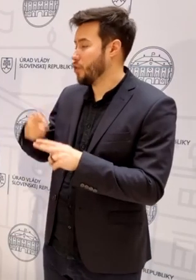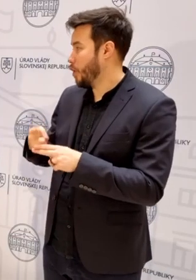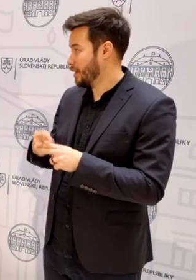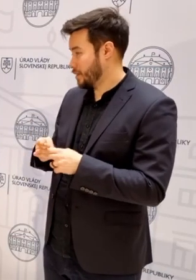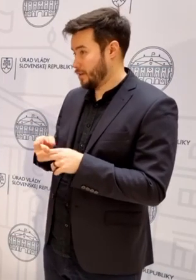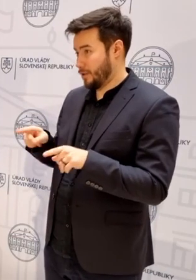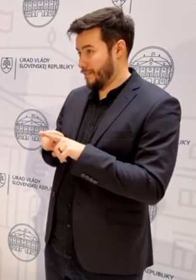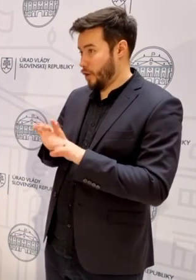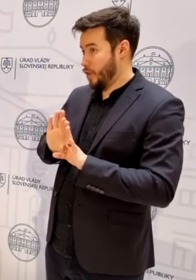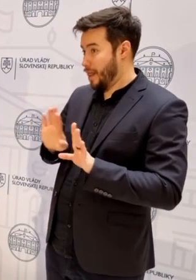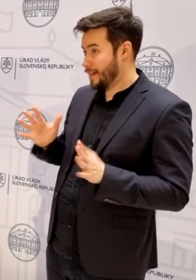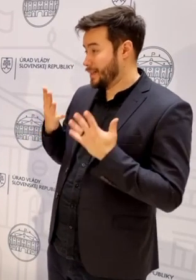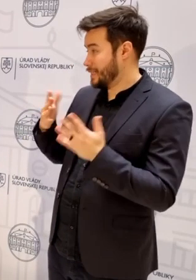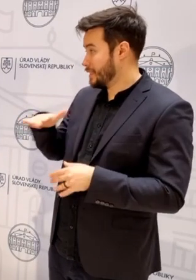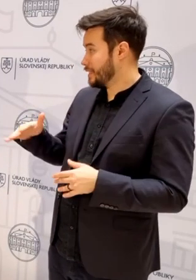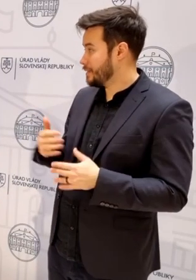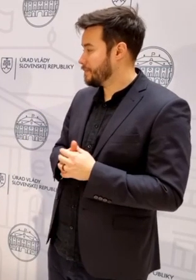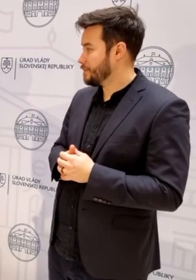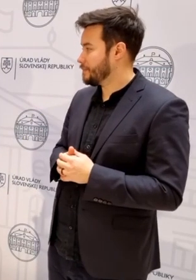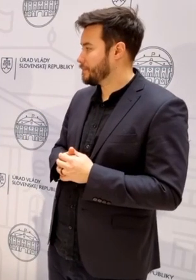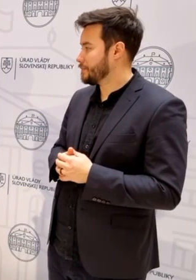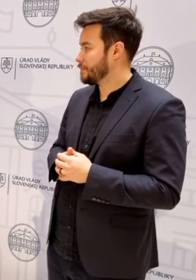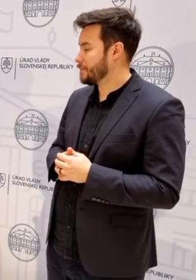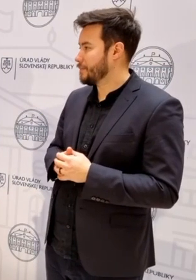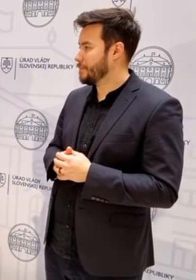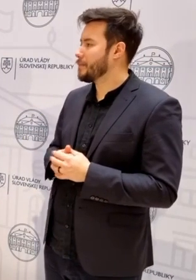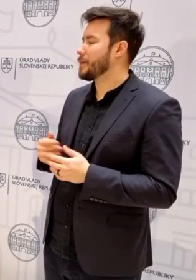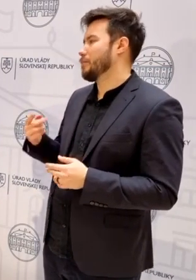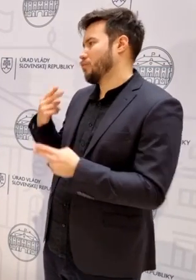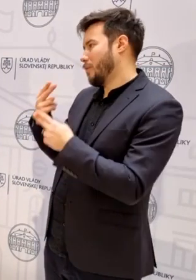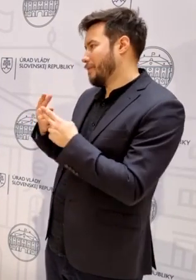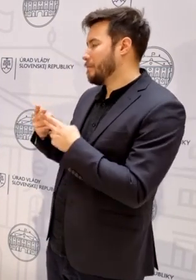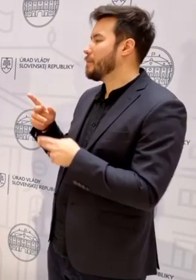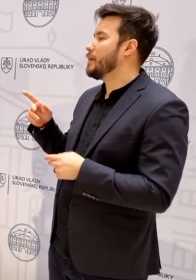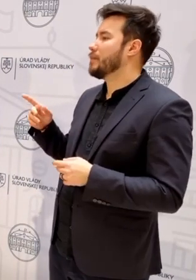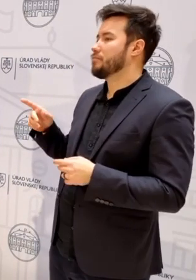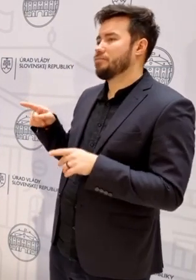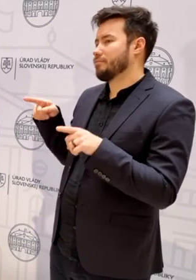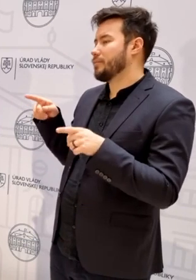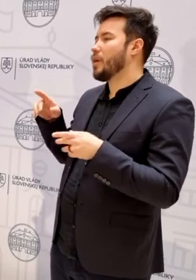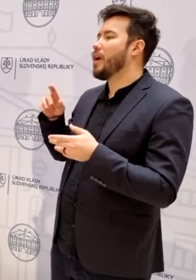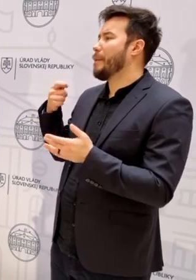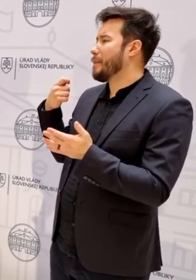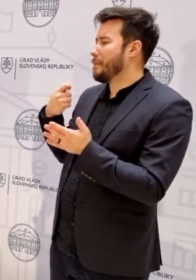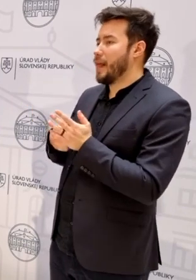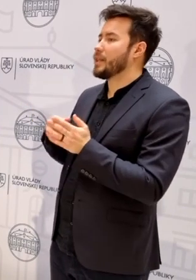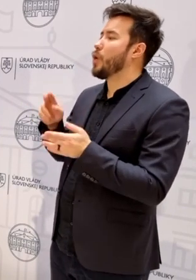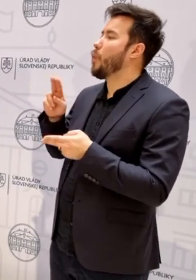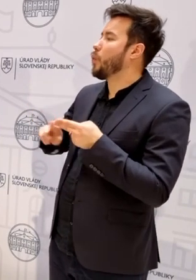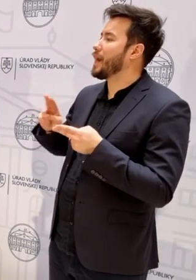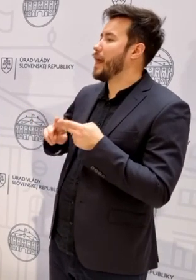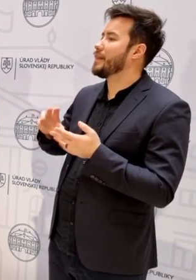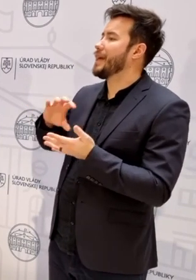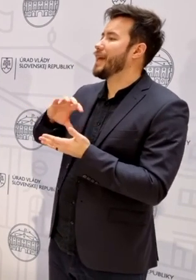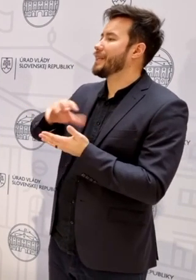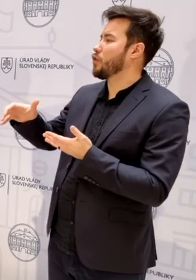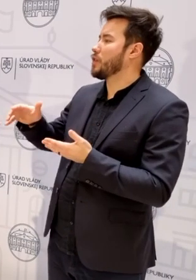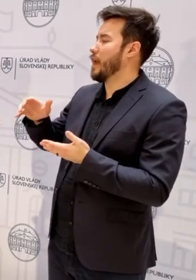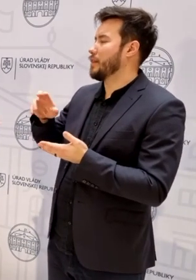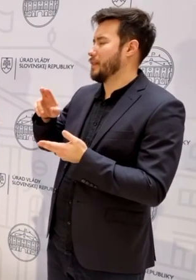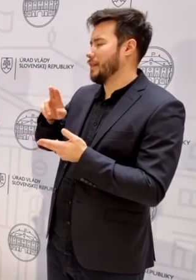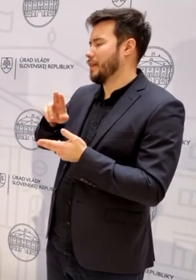stále sú regionálne úrady verejného zdravotníctva, ktoré ako pri každej inej výskyte nejakej choroby